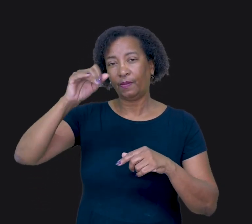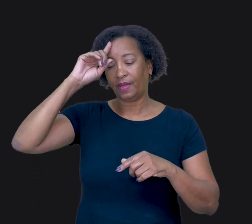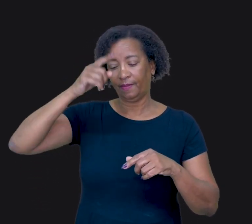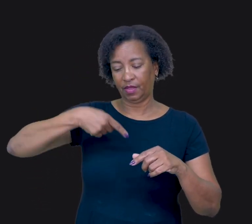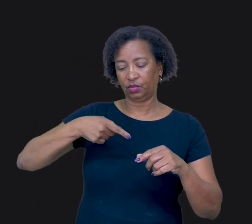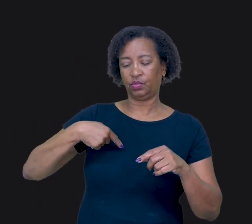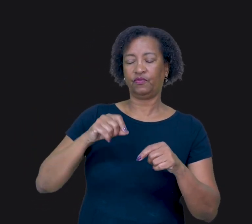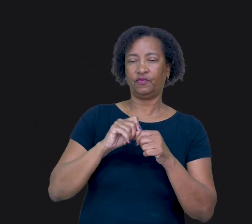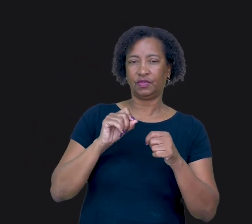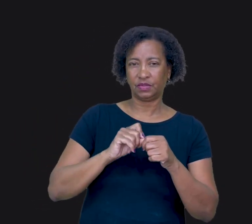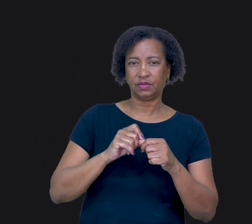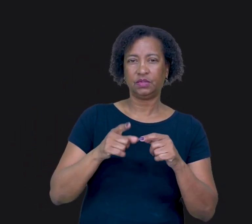me enviou.